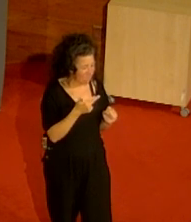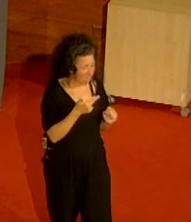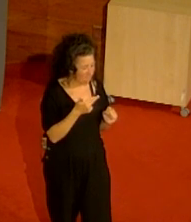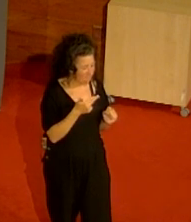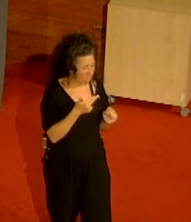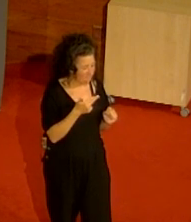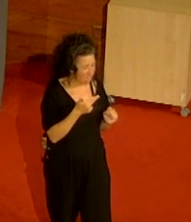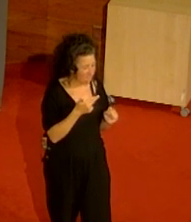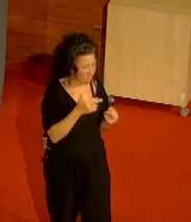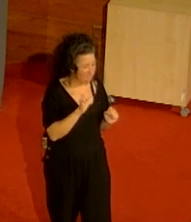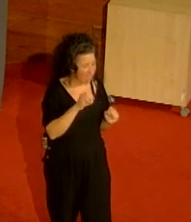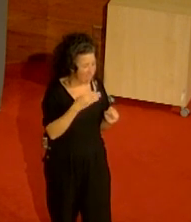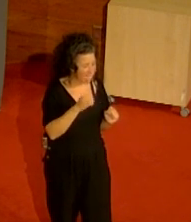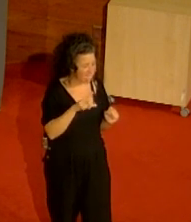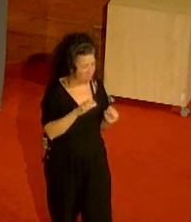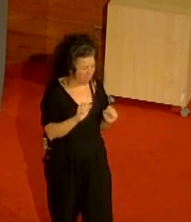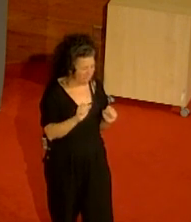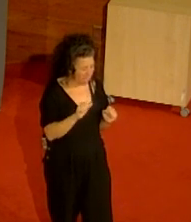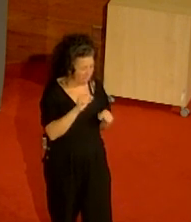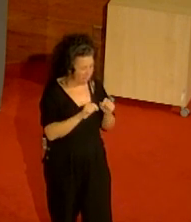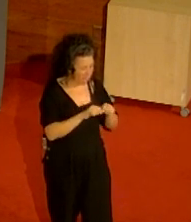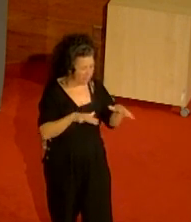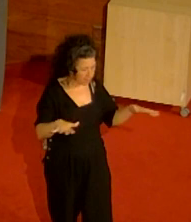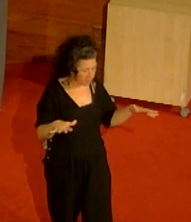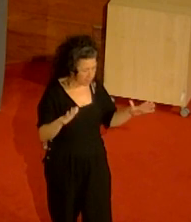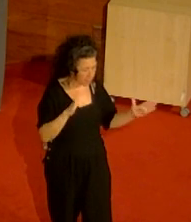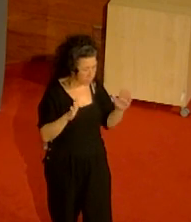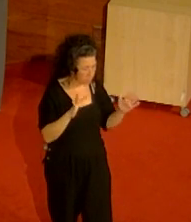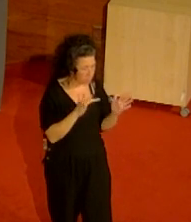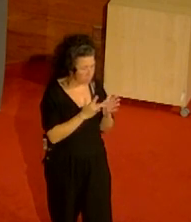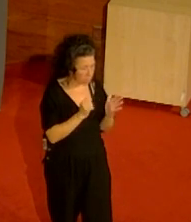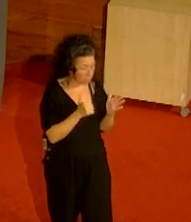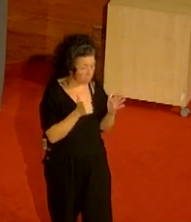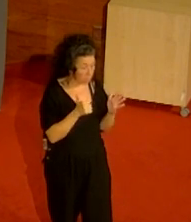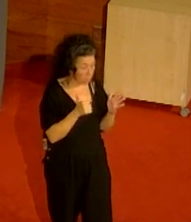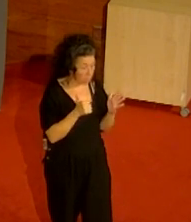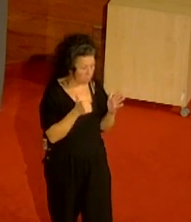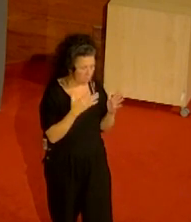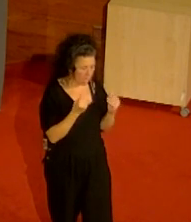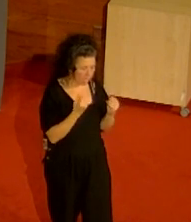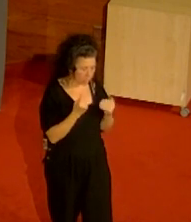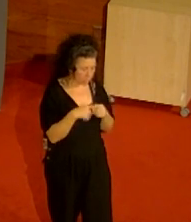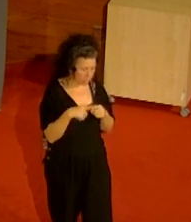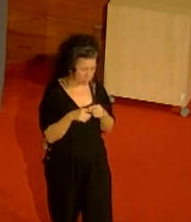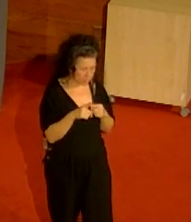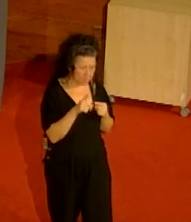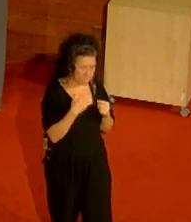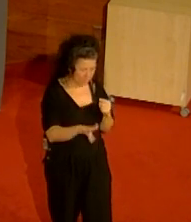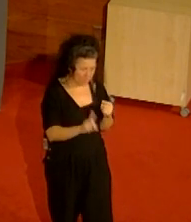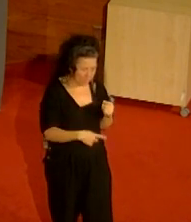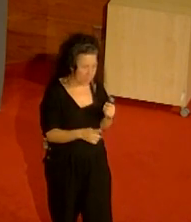ahí fue un momento que yo pensé, que incluso me emocioné un poco, porque hacen muchas cosas mal también, pero